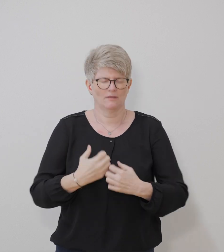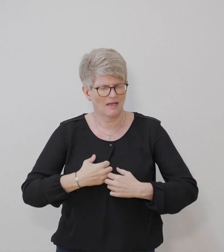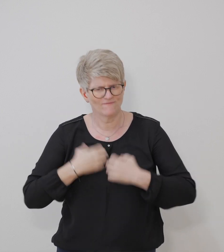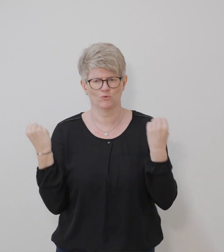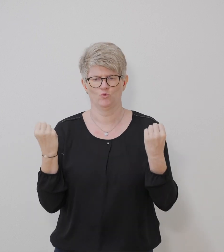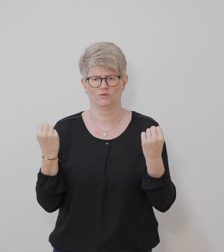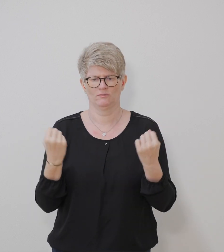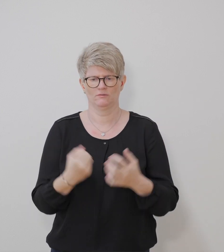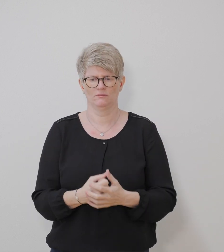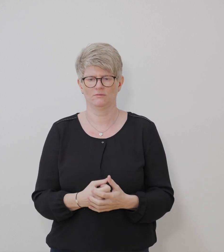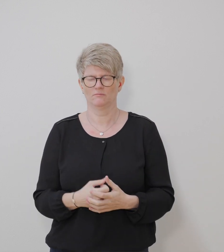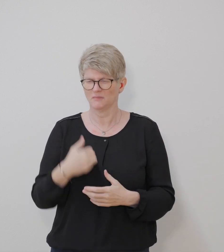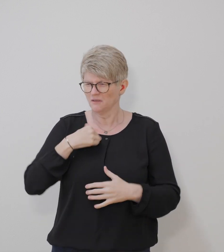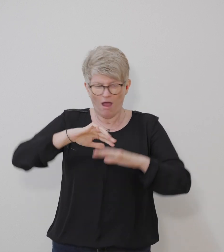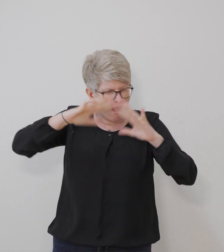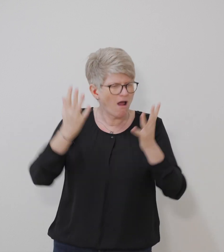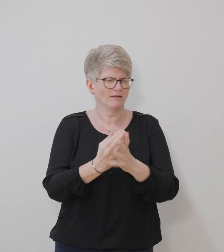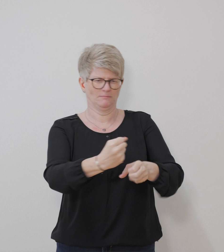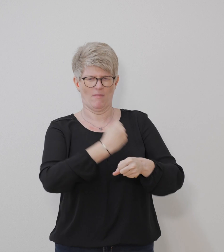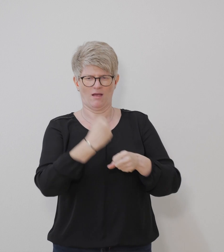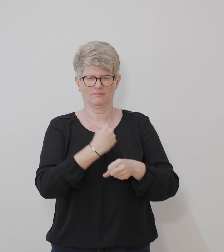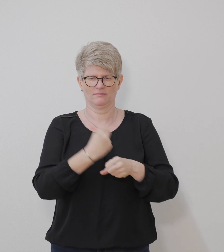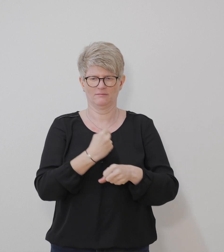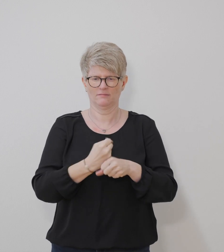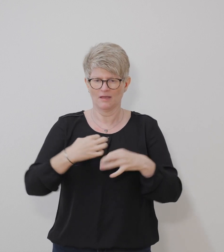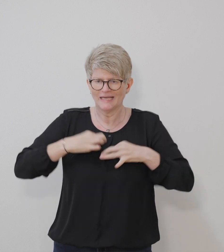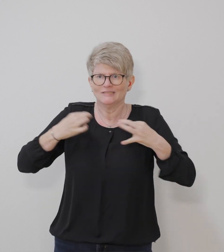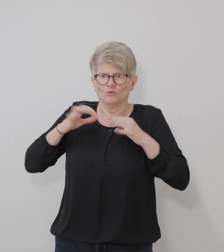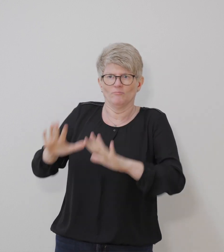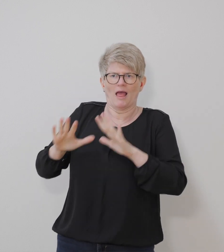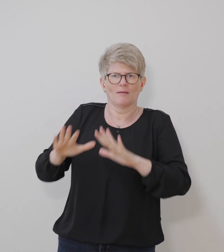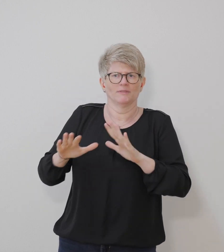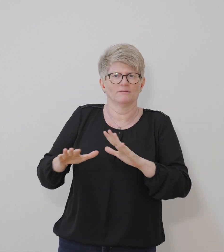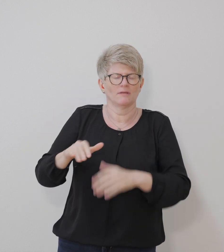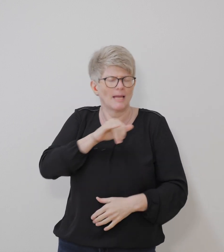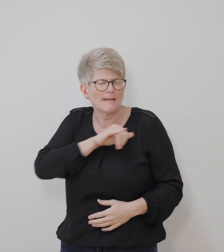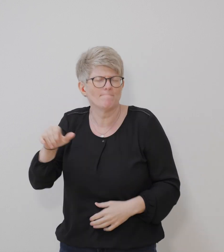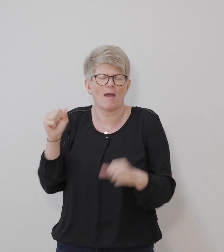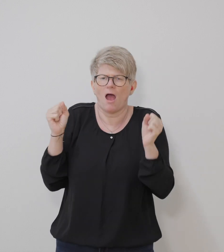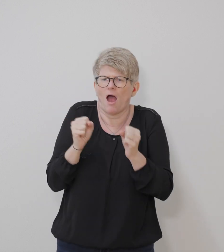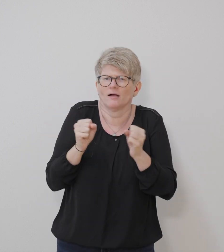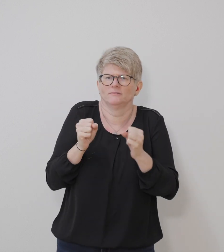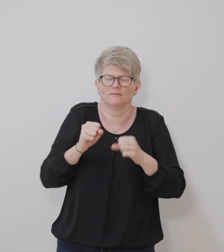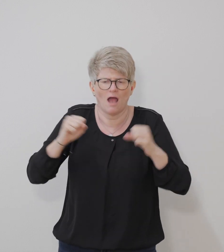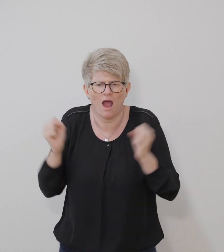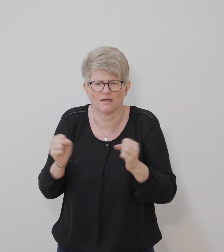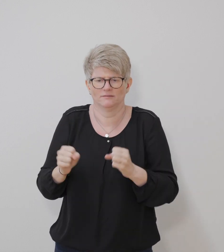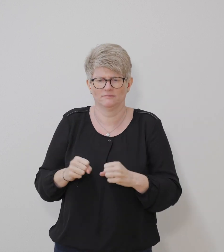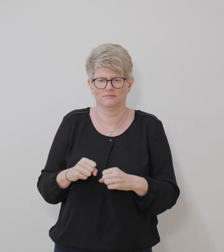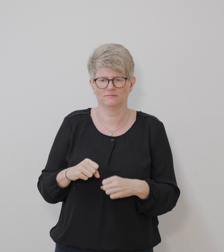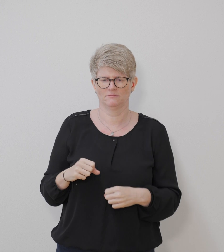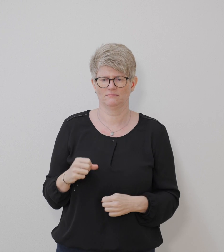das. Jetzt habe ich Metastasen und werde nicht mehr lange leben. Wie lange eigentlich